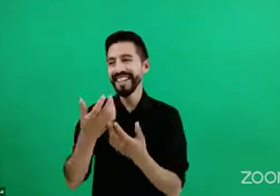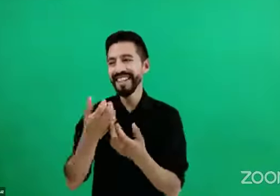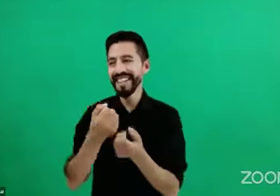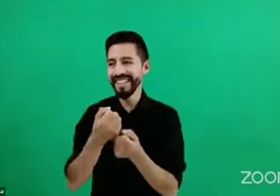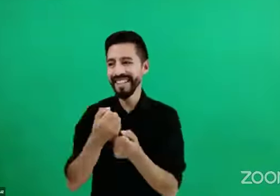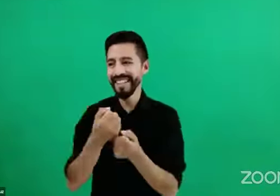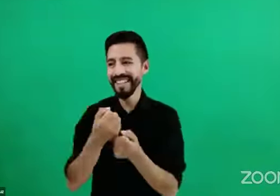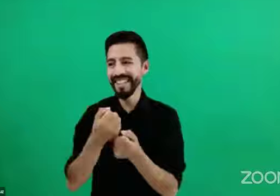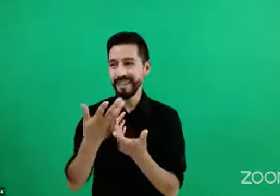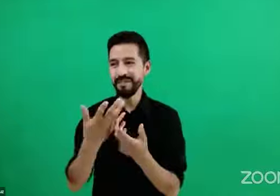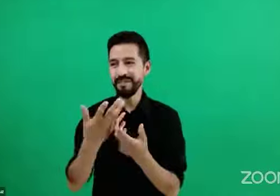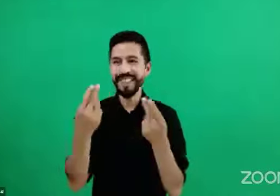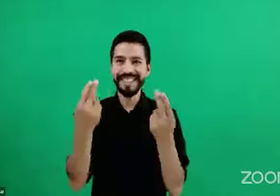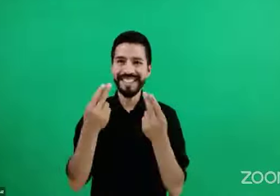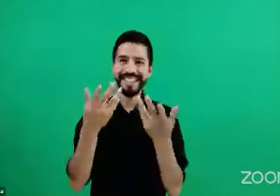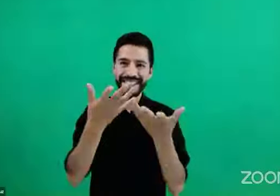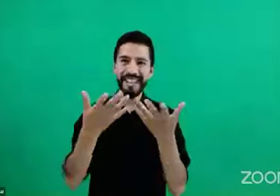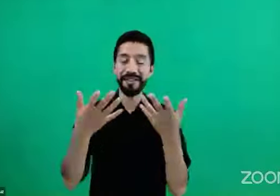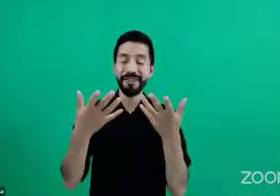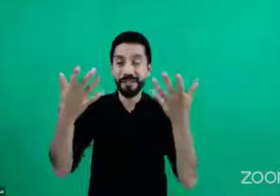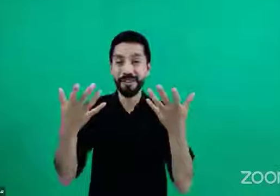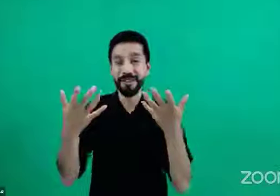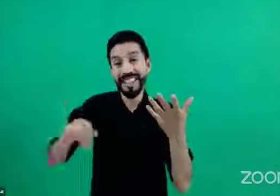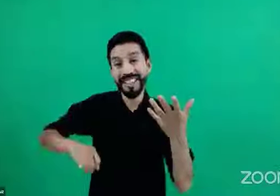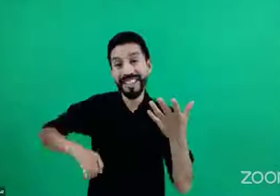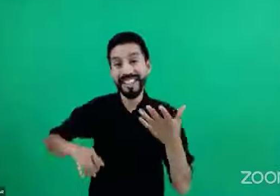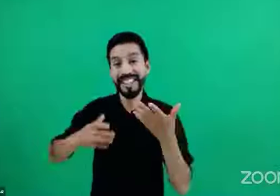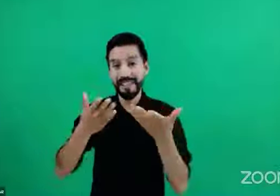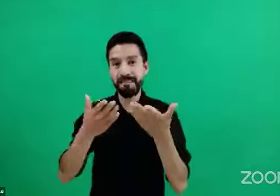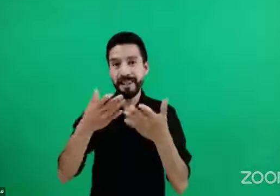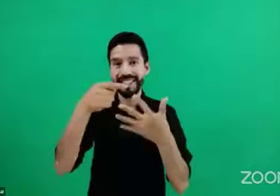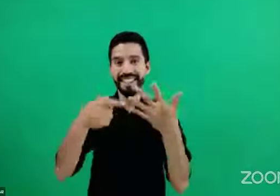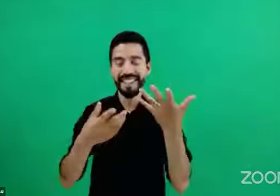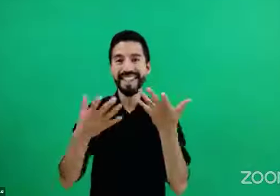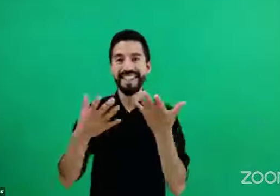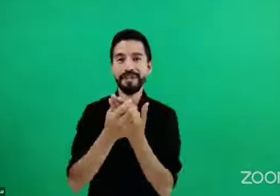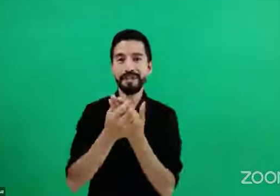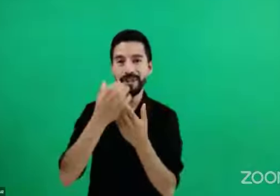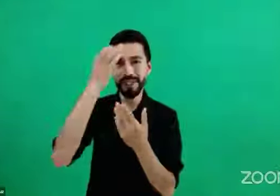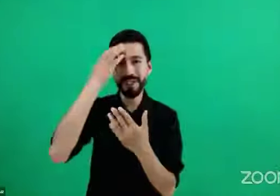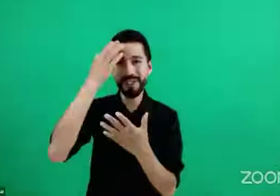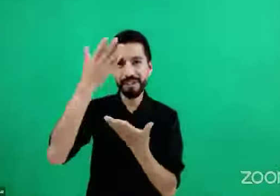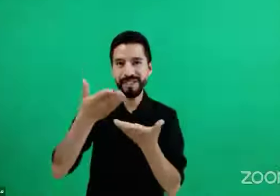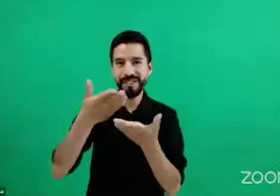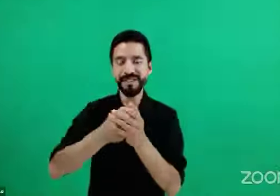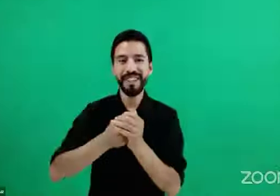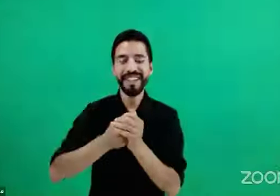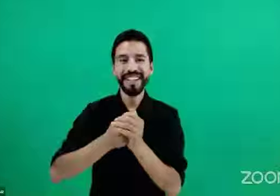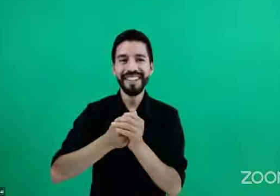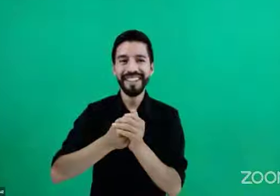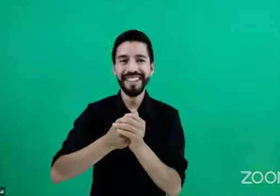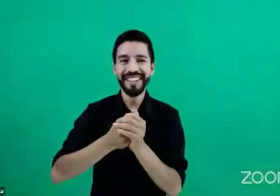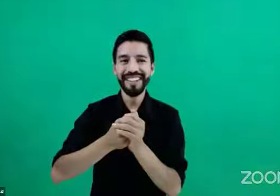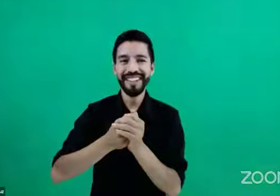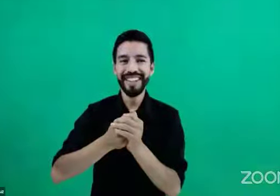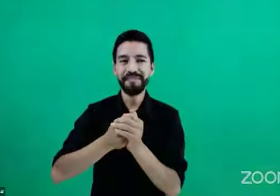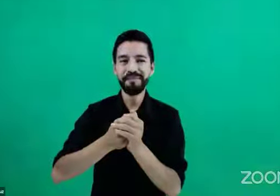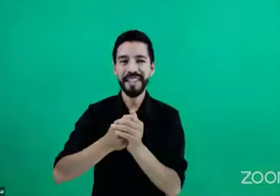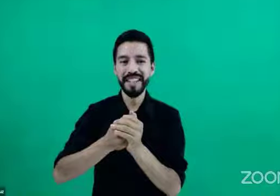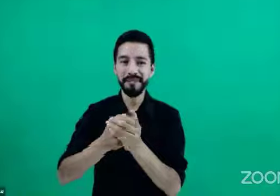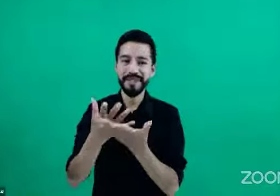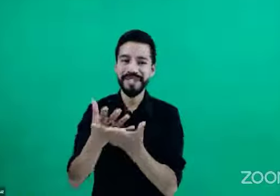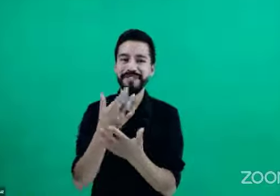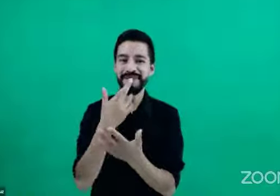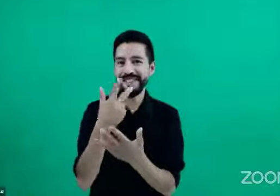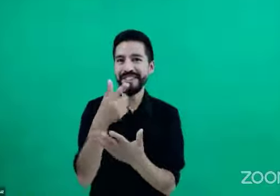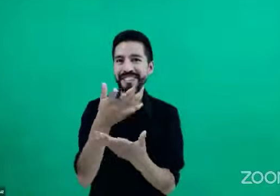sí va a necesitar o le interesa esta parte como de conocimiento